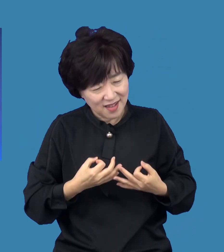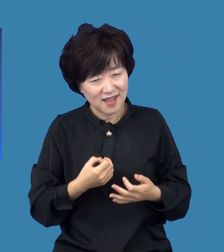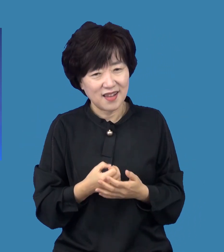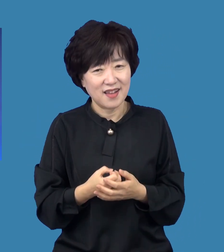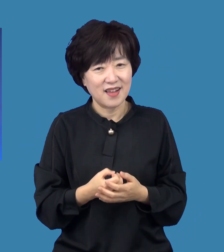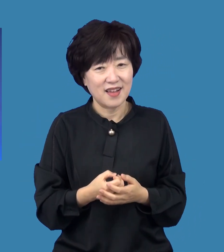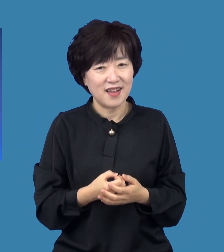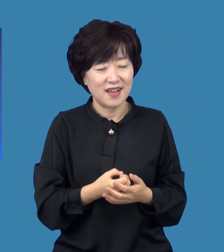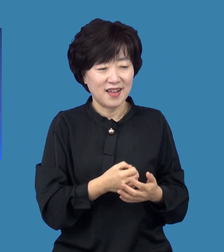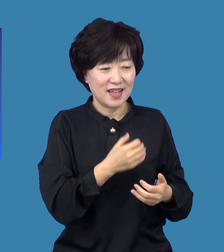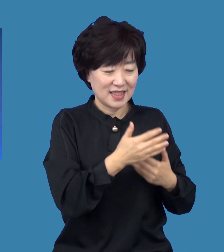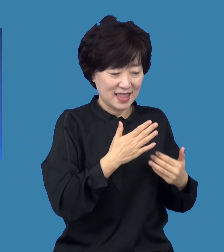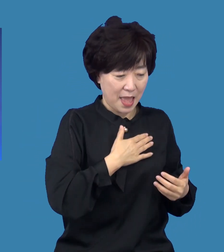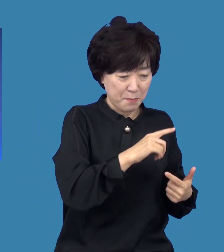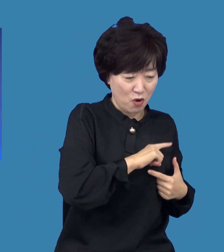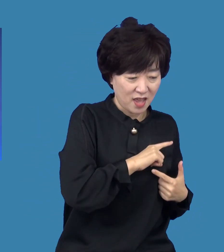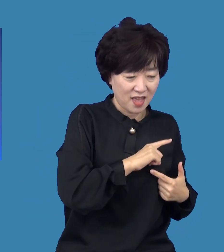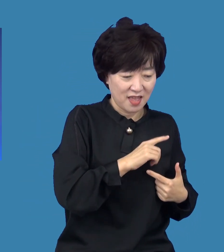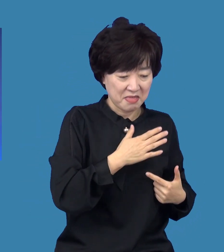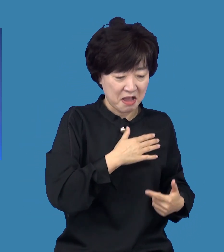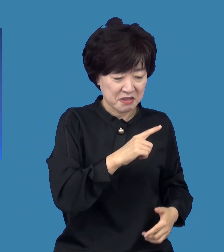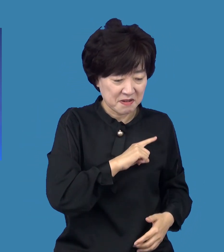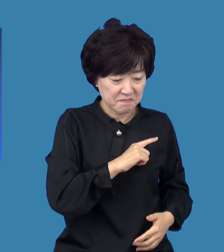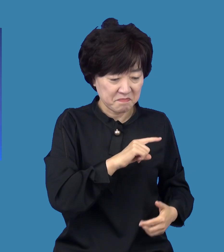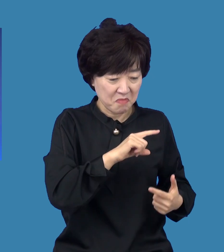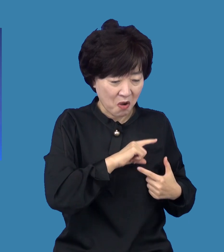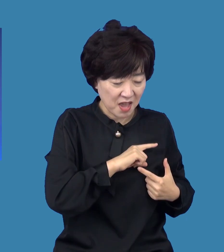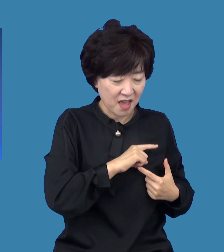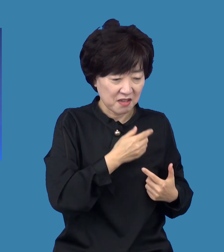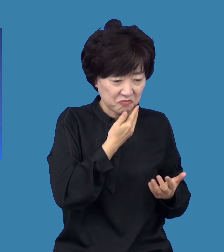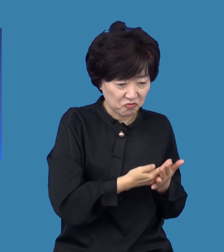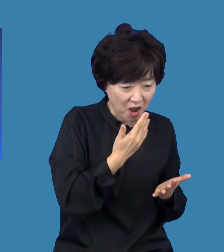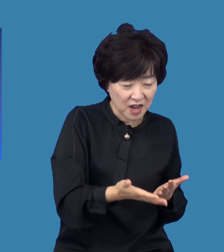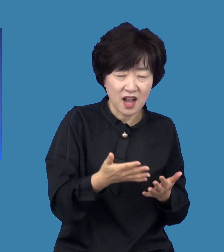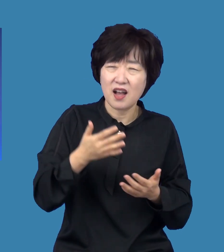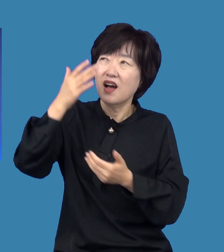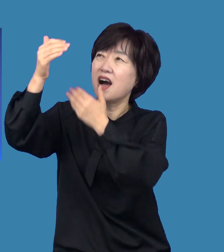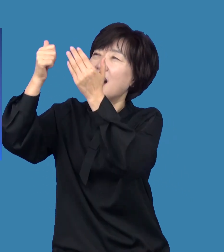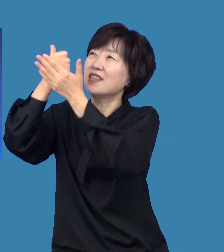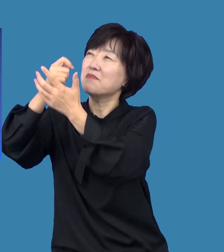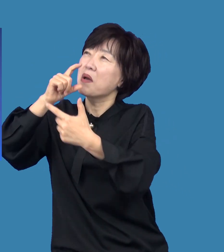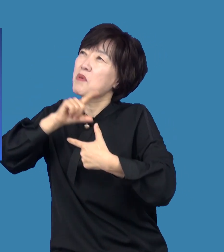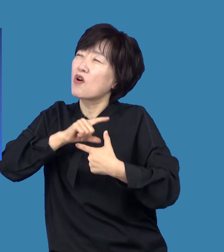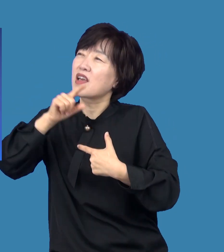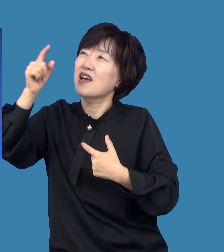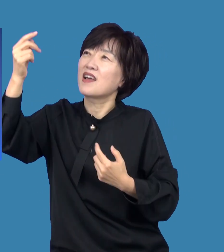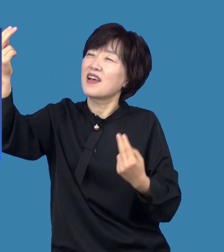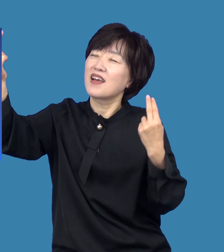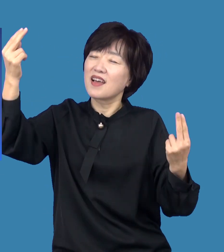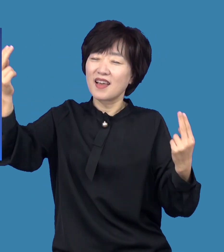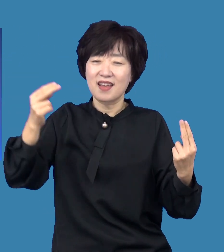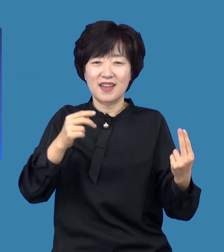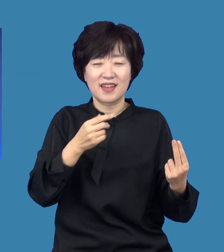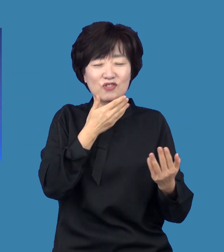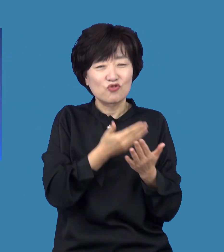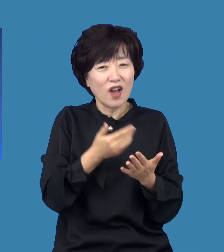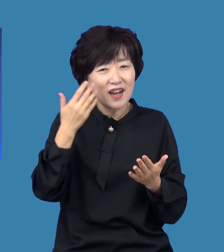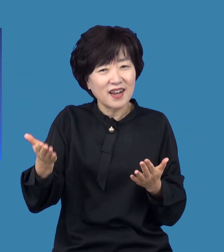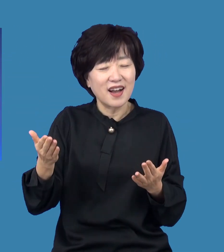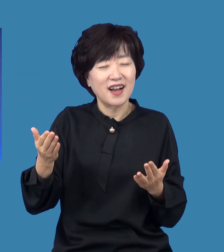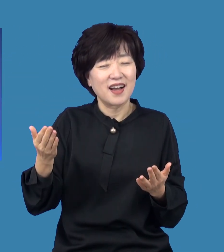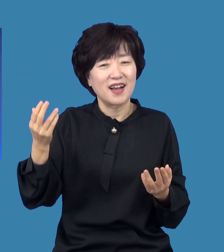예민한가요? 나의 이름, 나의 명예가 짓밟히고 좀 이렇게 되는 거에 대해서는 정말